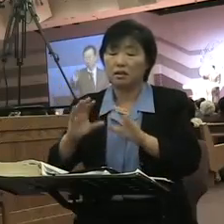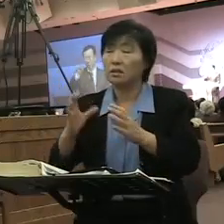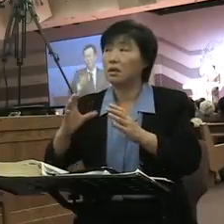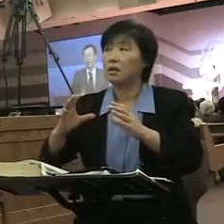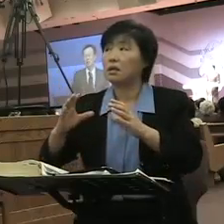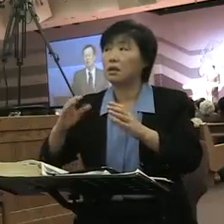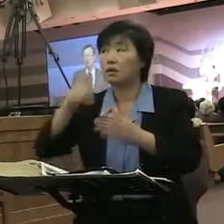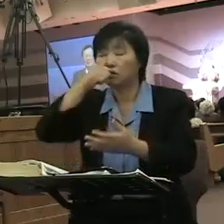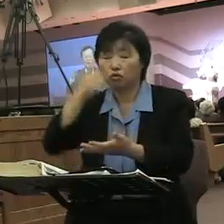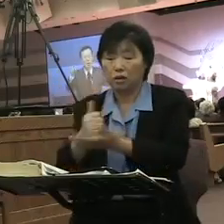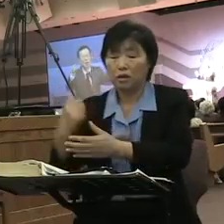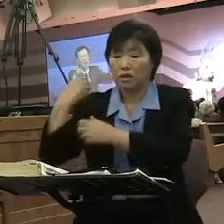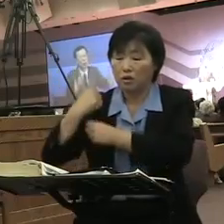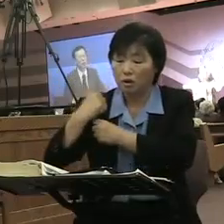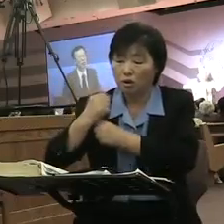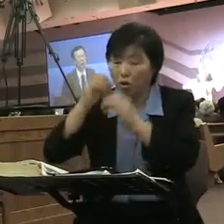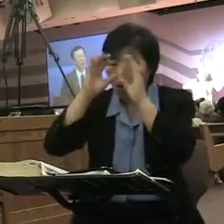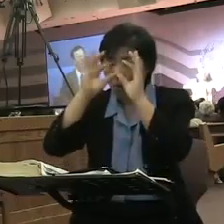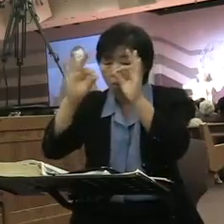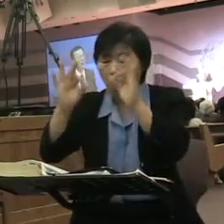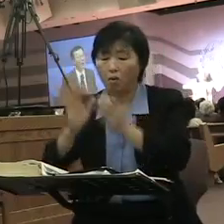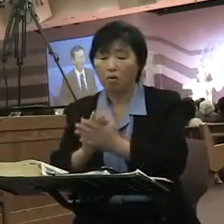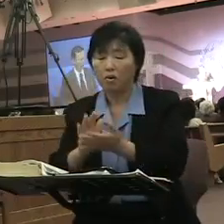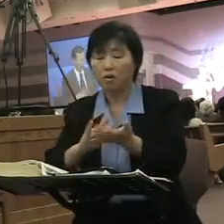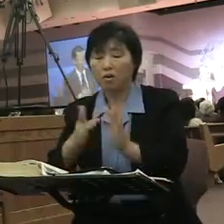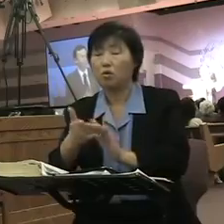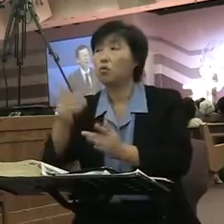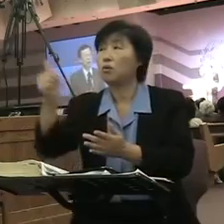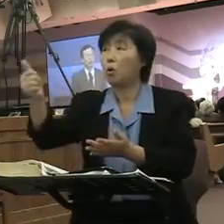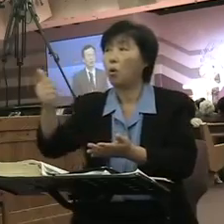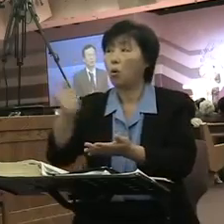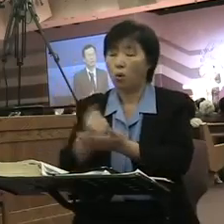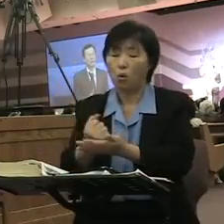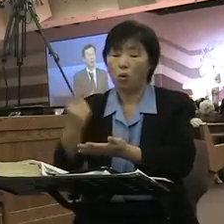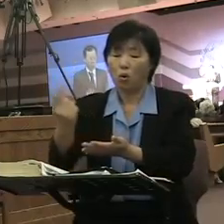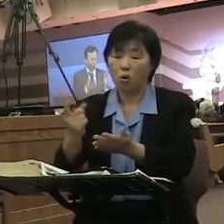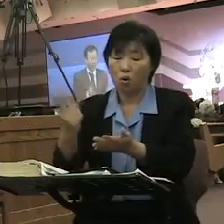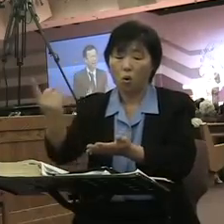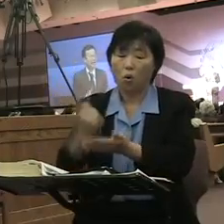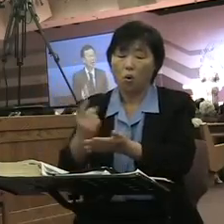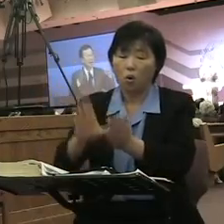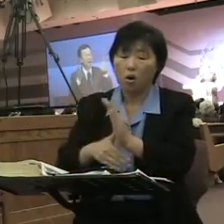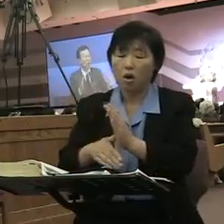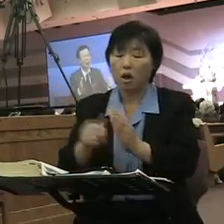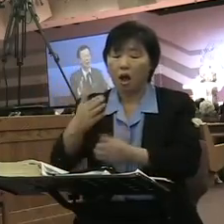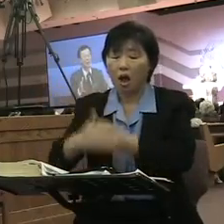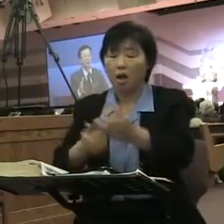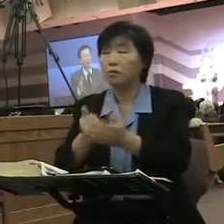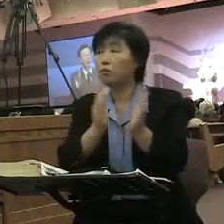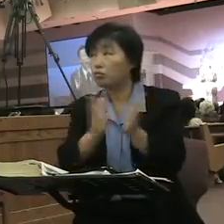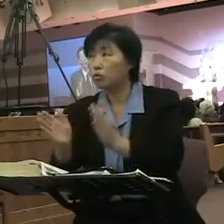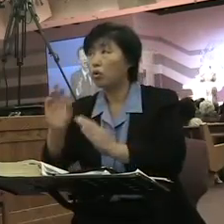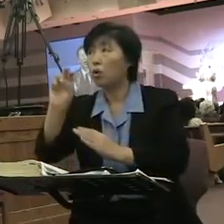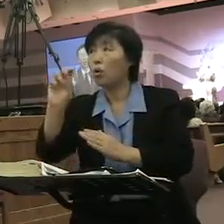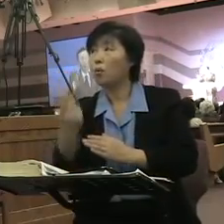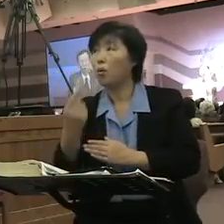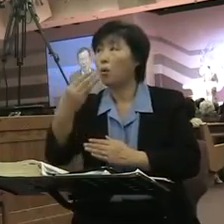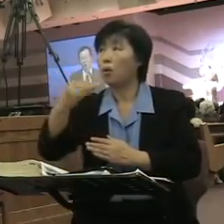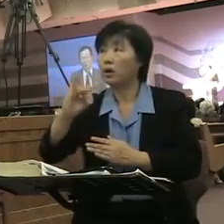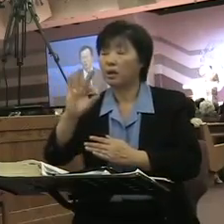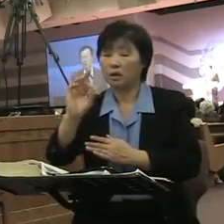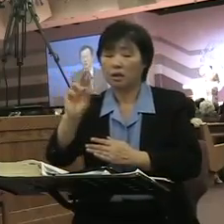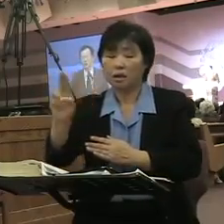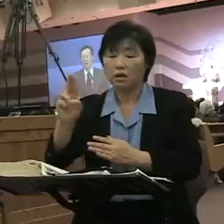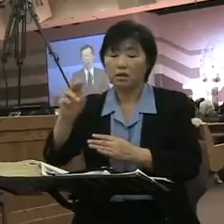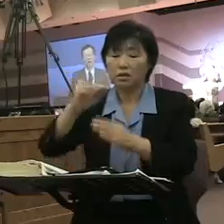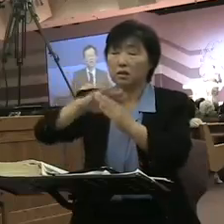양, 보라고 말씀하십니다. 예수님이 오실 때 하나님이 준비하셨던 모리아산에서 약속하신 어린 양으로